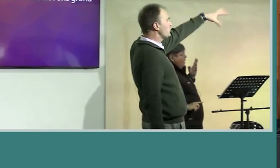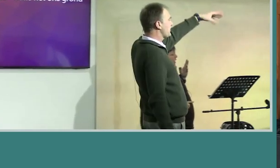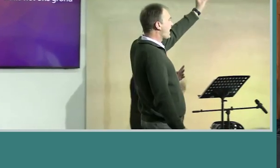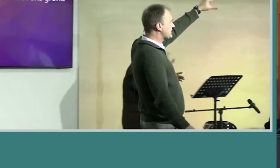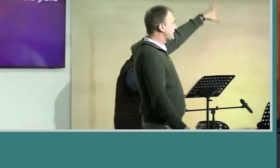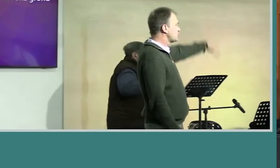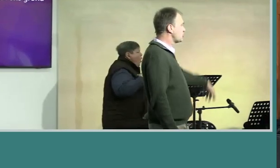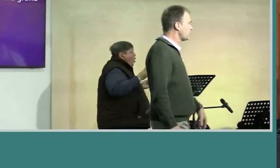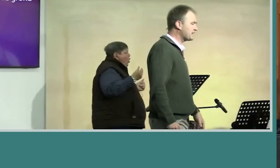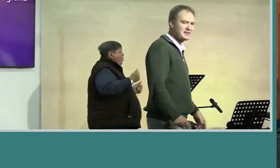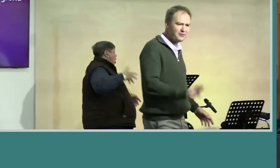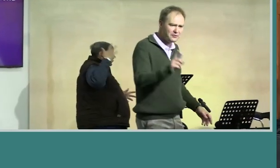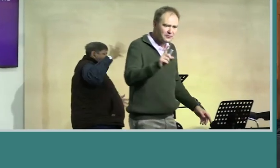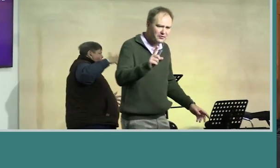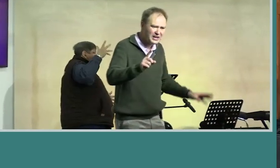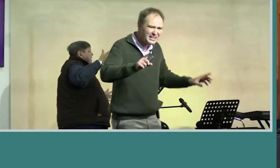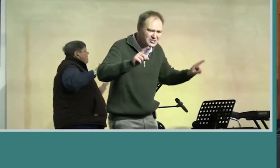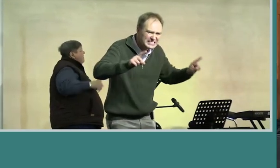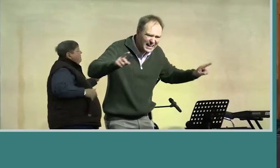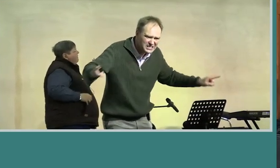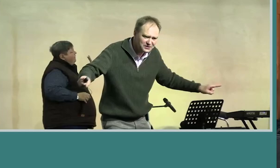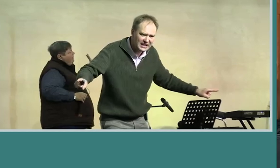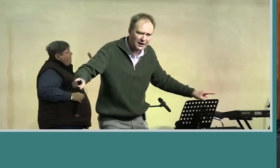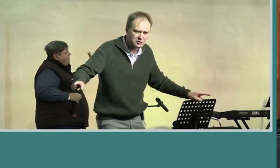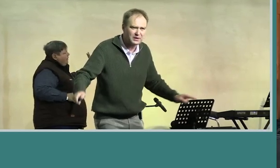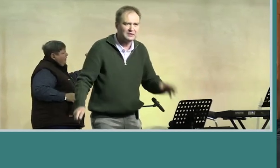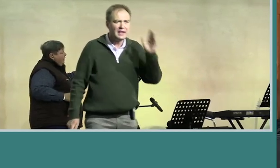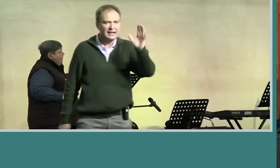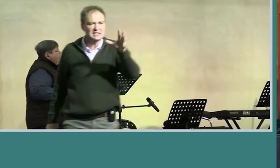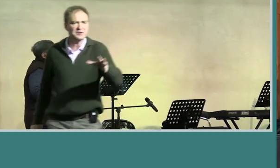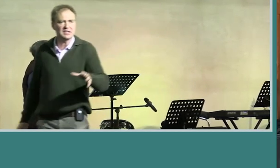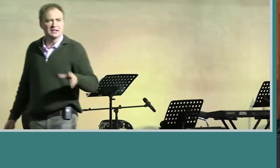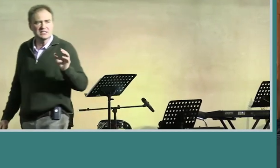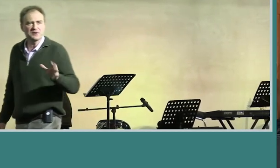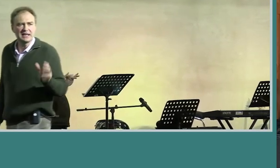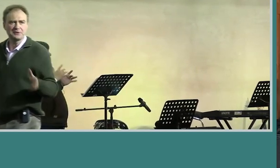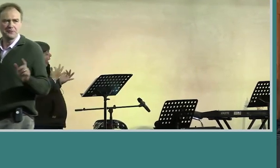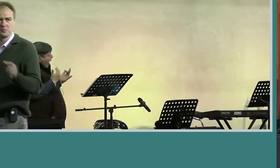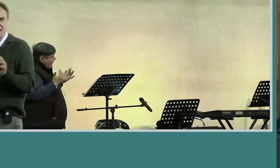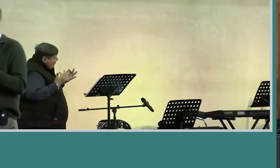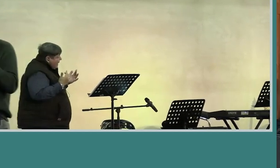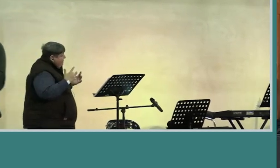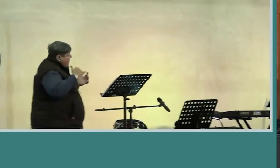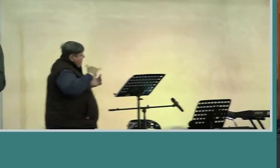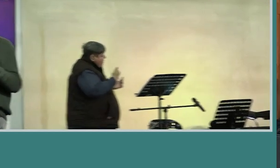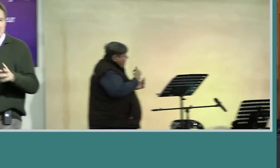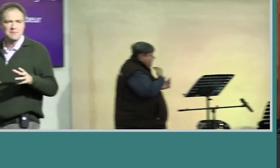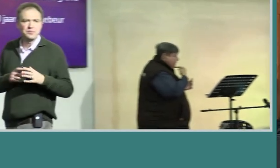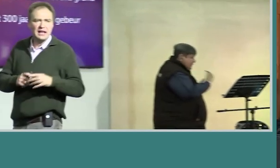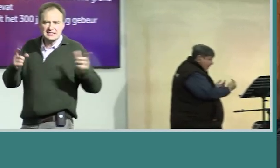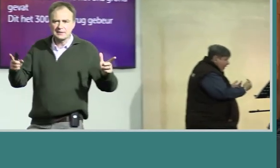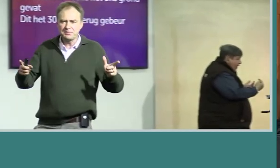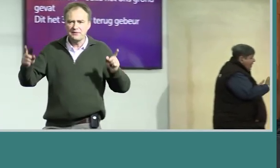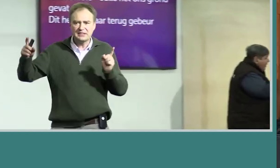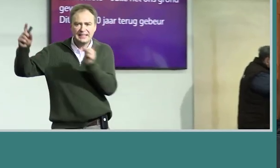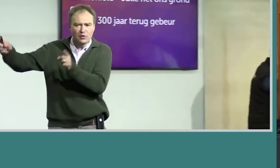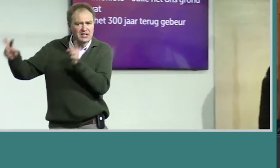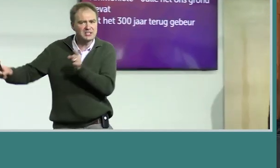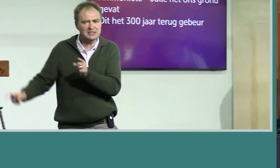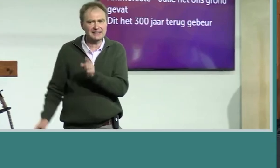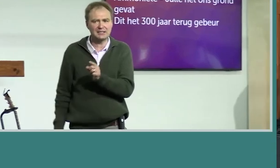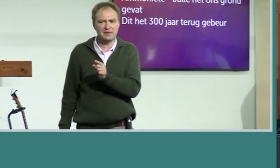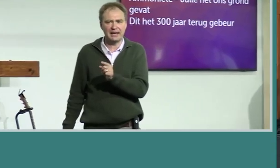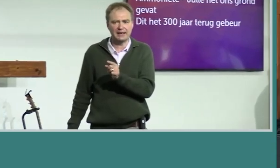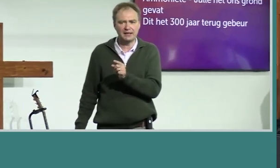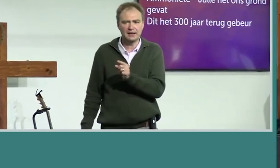jy het ons grond gevaard jy het ons grond gevaard sê wwwwwwwww das is iets anders wat hy afspeelt en dit is wat dit is wat Jefta vir hom sê so Jefta sê luister wat 300